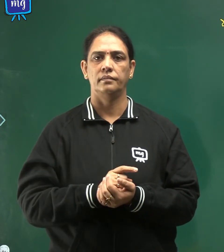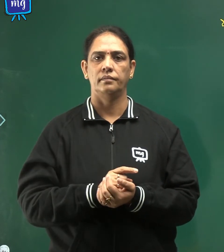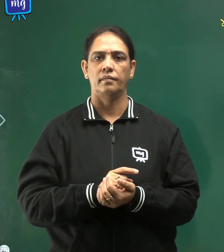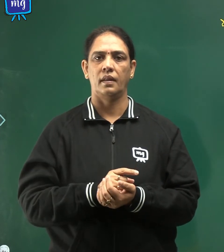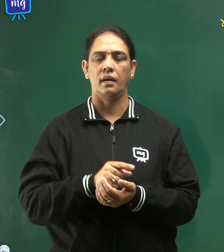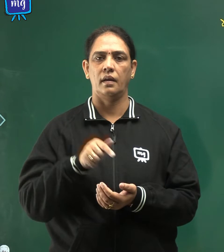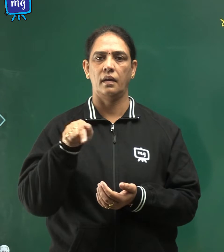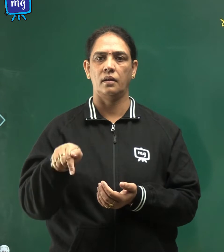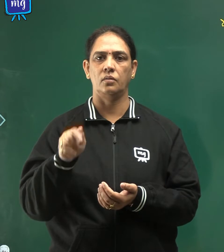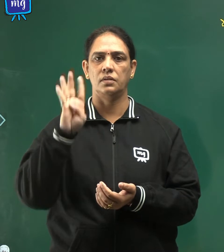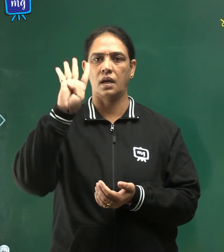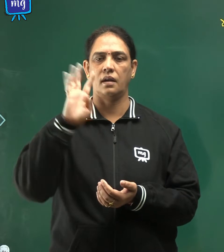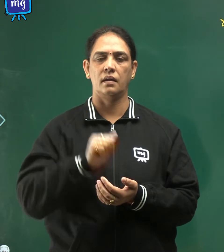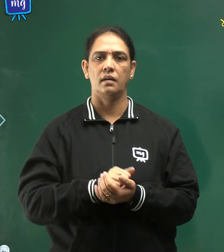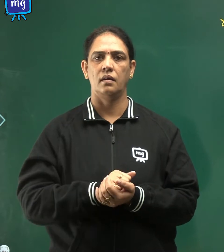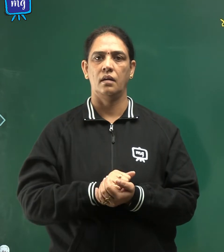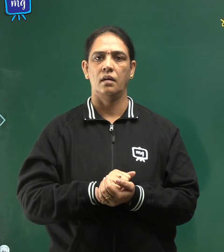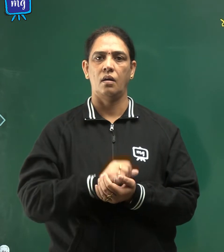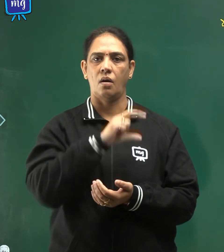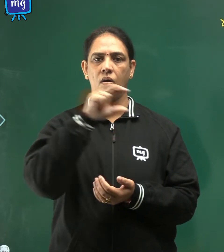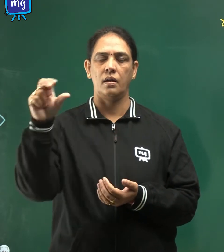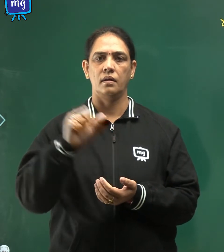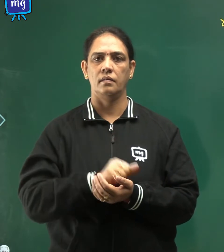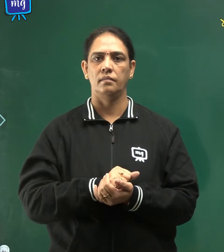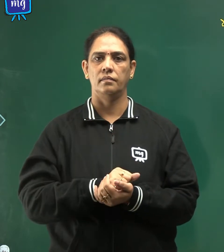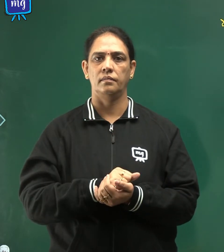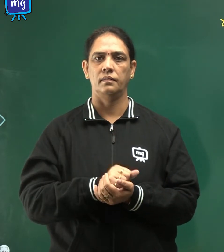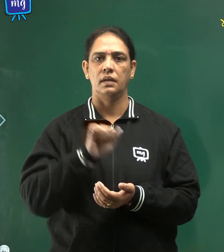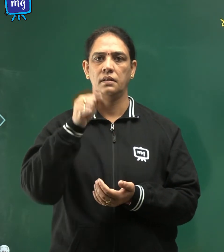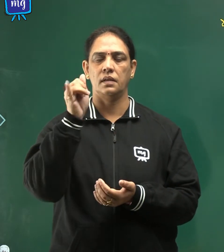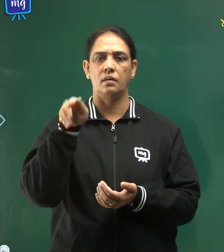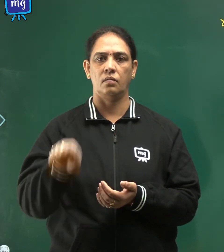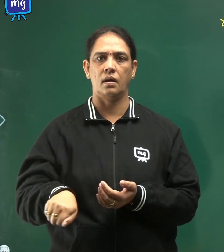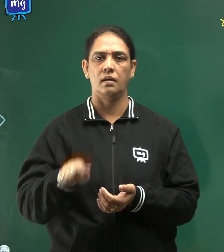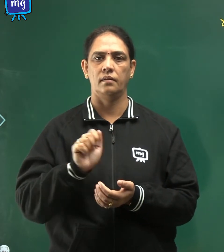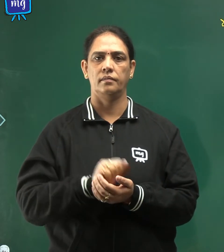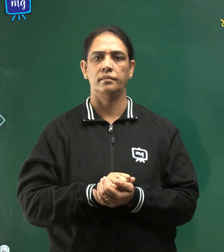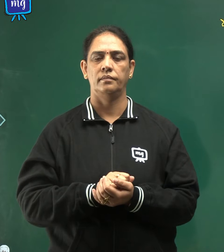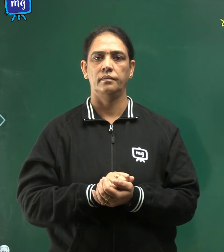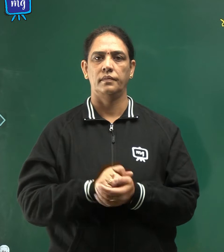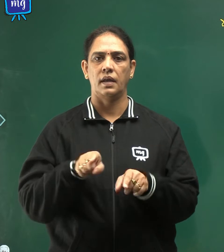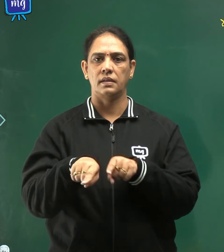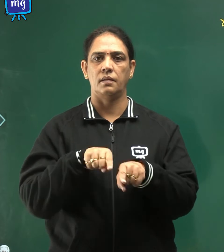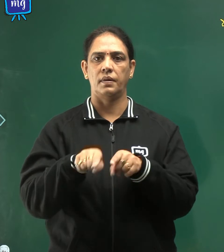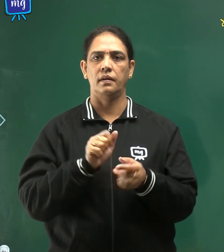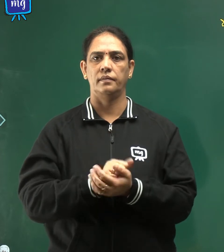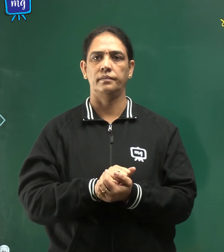या तो 4 या 6 होगा। उदाहरण